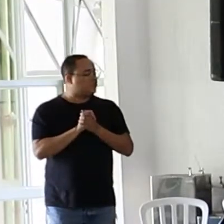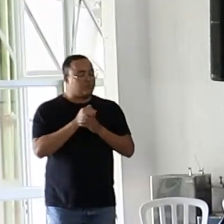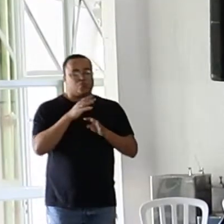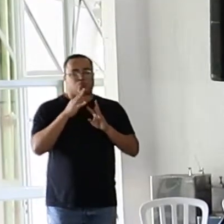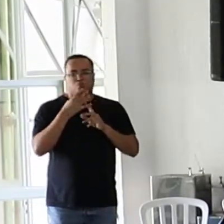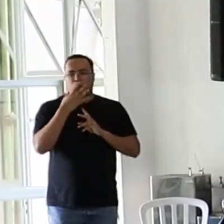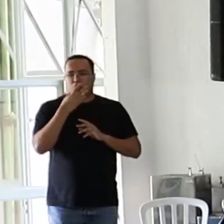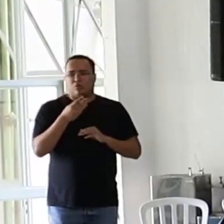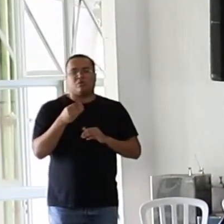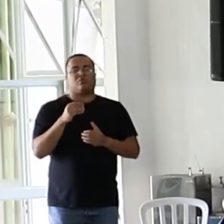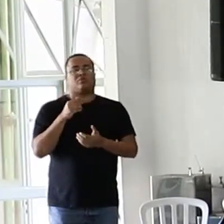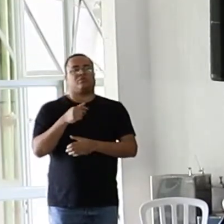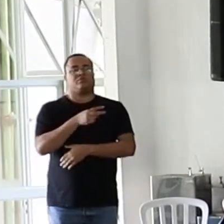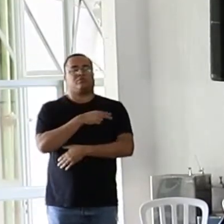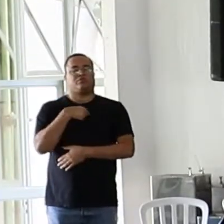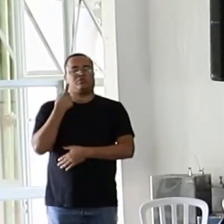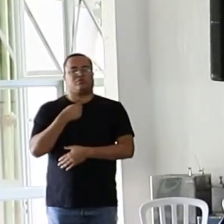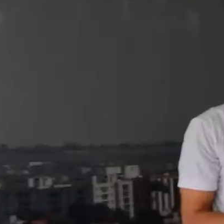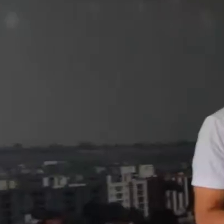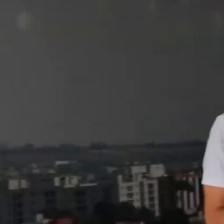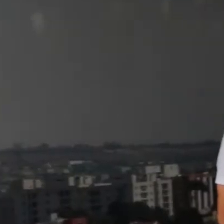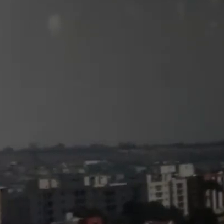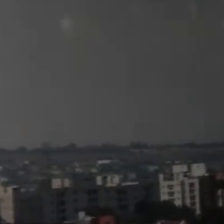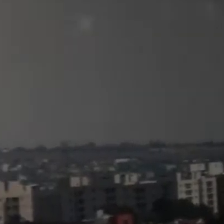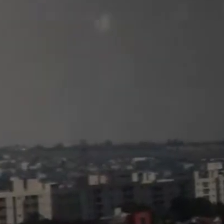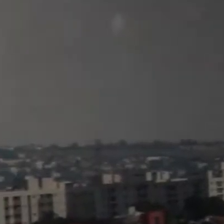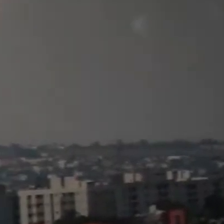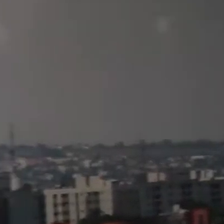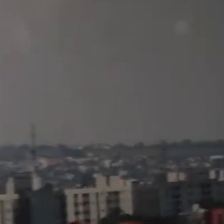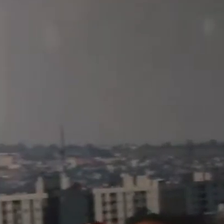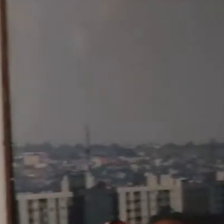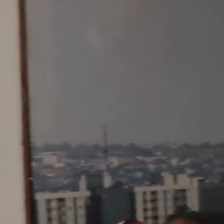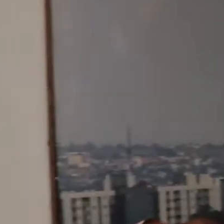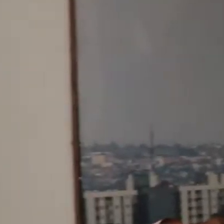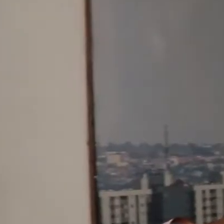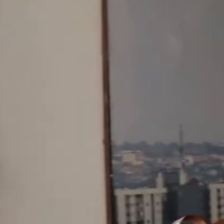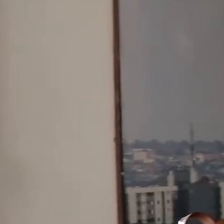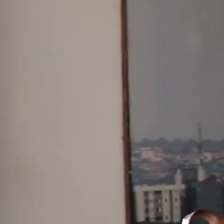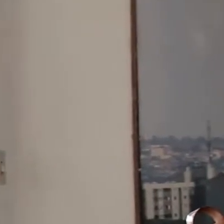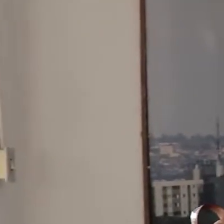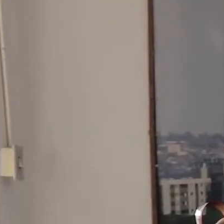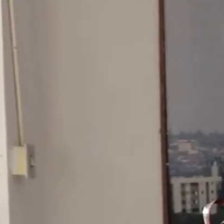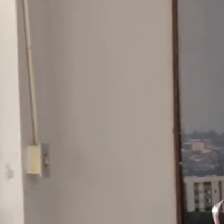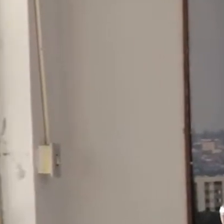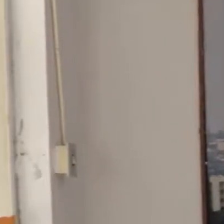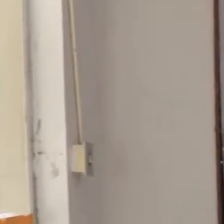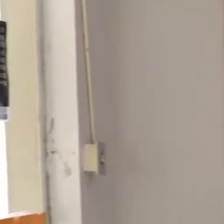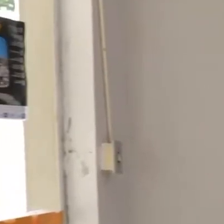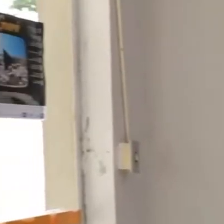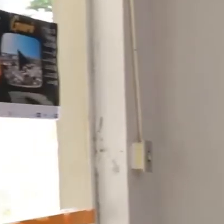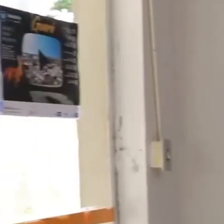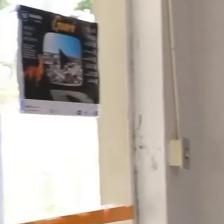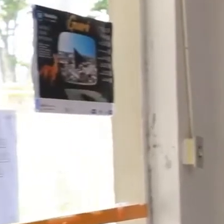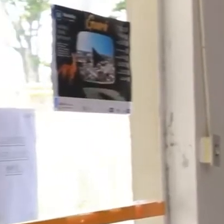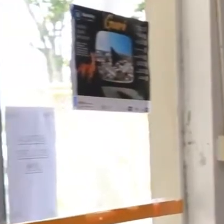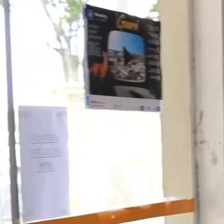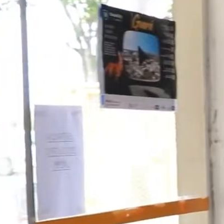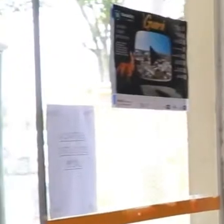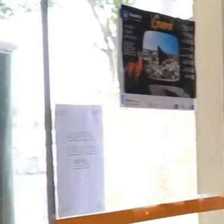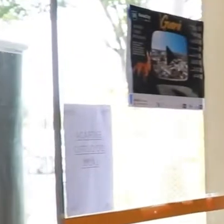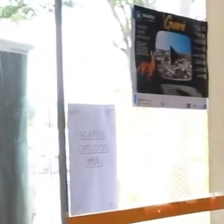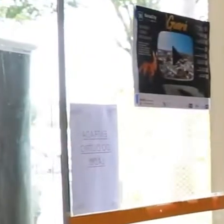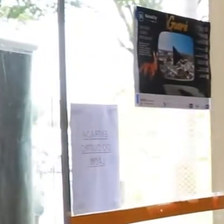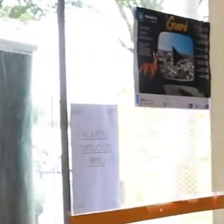guardar as lideranças nossas pessoas da secretaria de Ciência Tecnologia os empresários do Guará as lideranças empreendedoras também